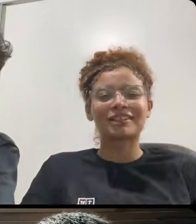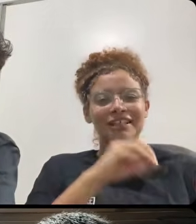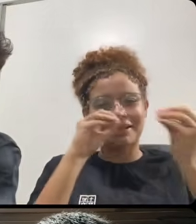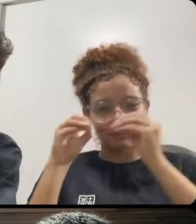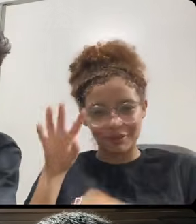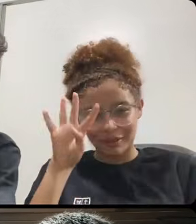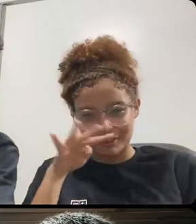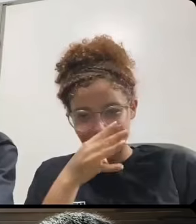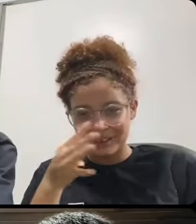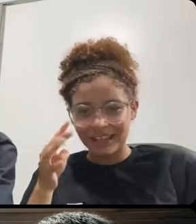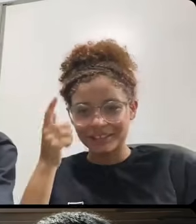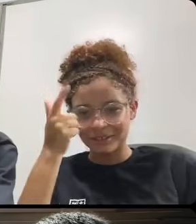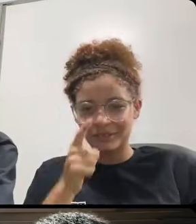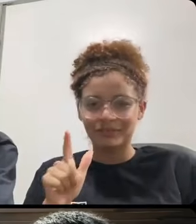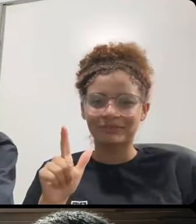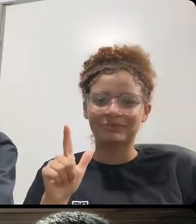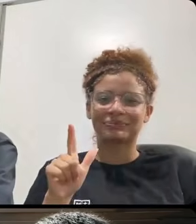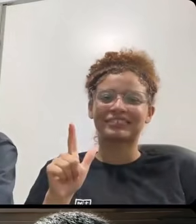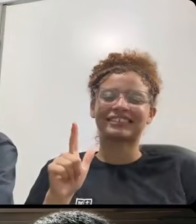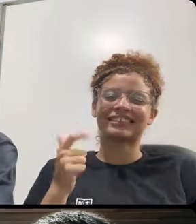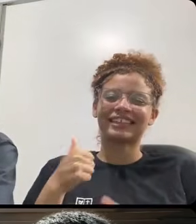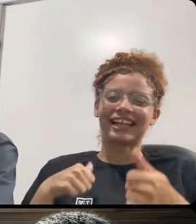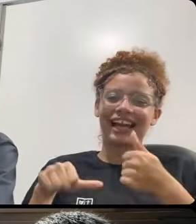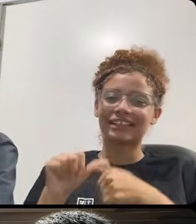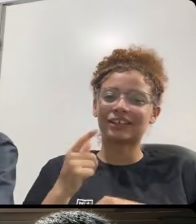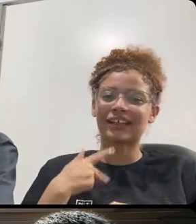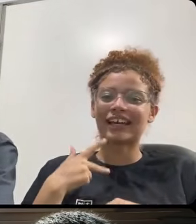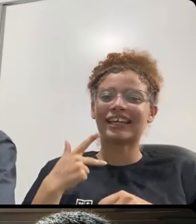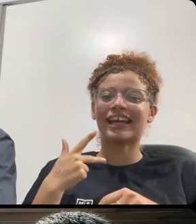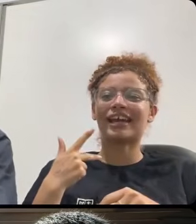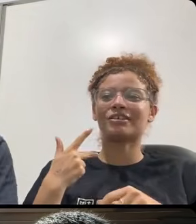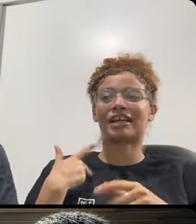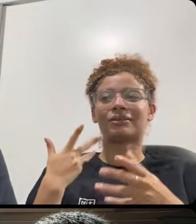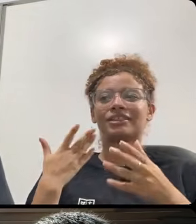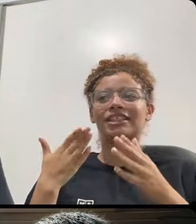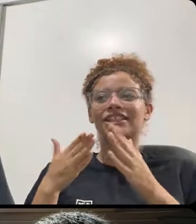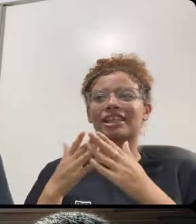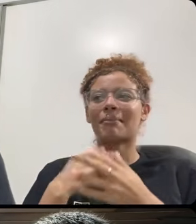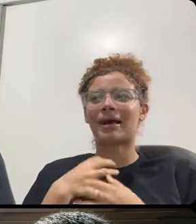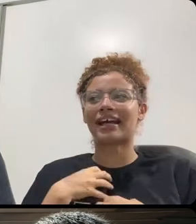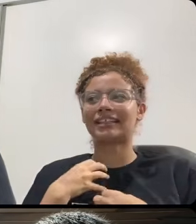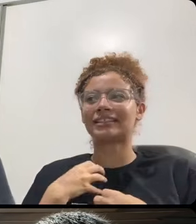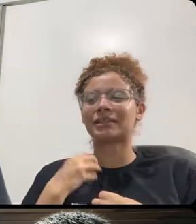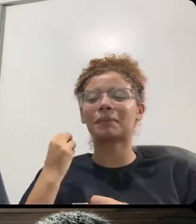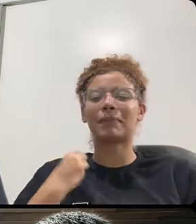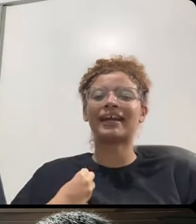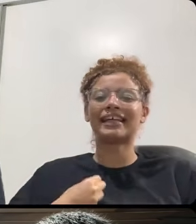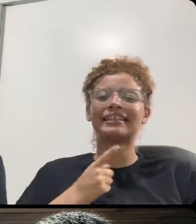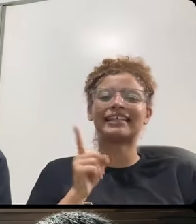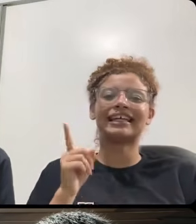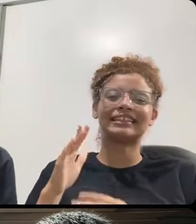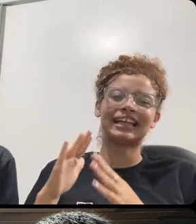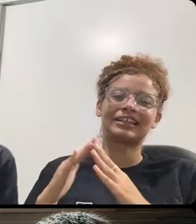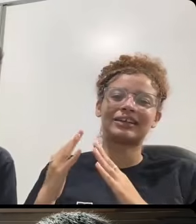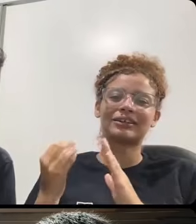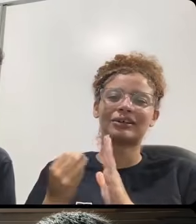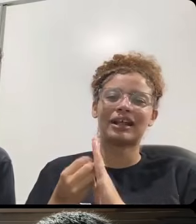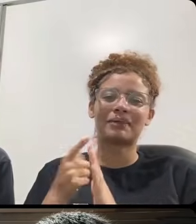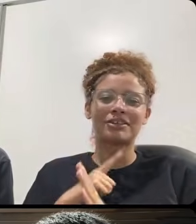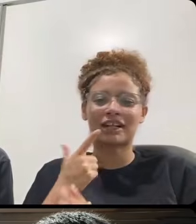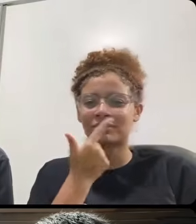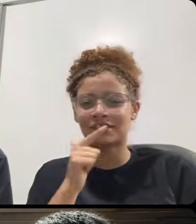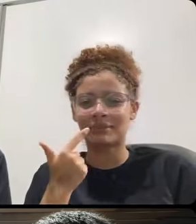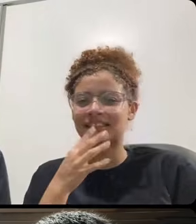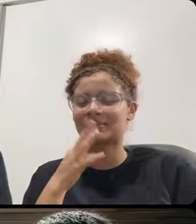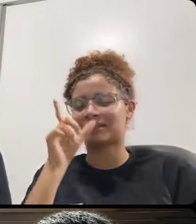aí voltamos para quadrangular de novo. Só que aí eu já não sentia mais pertencente lá na